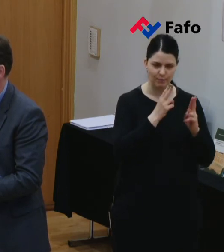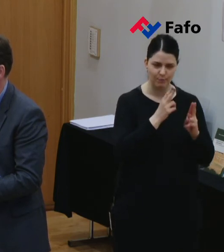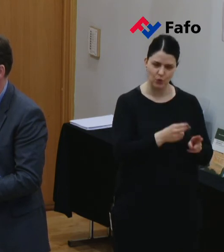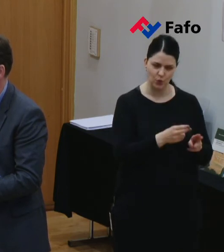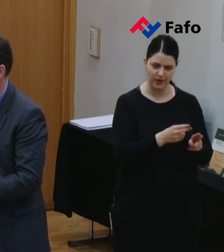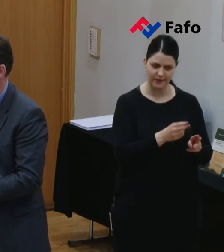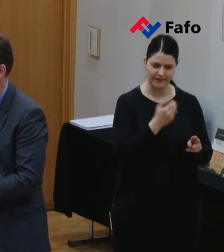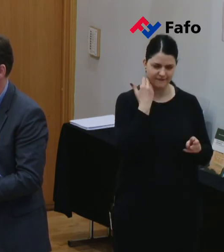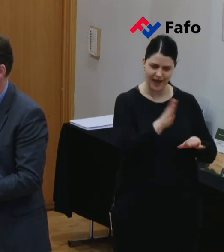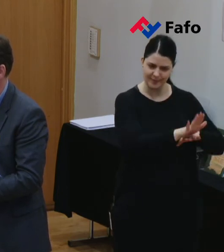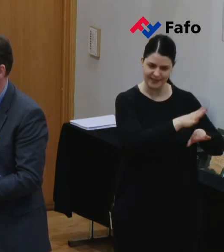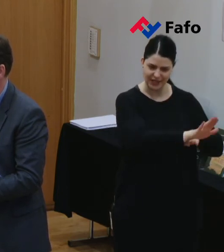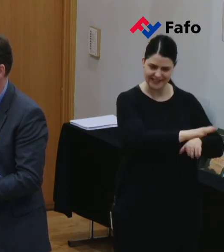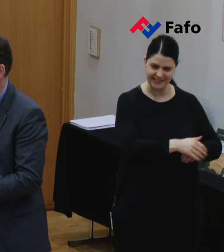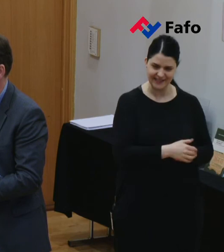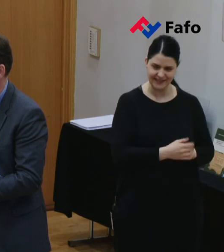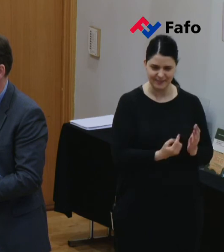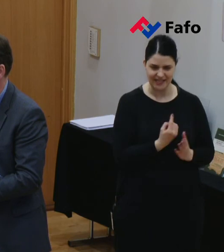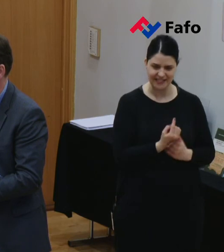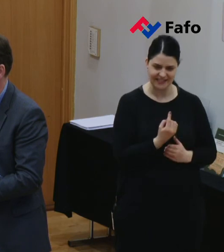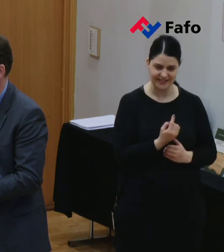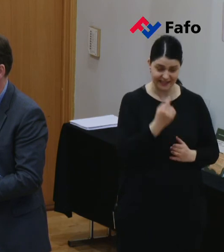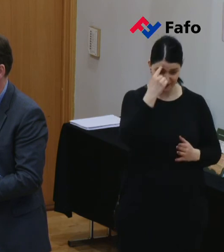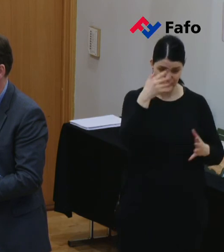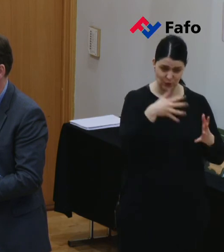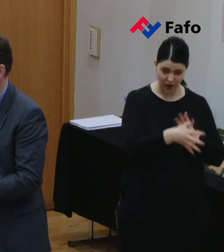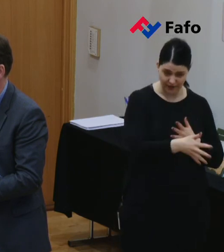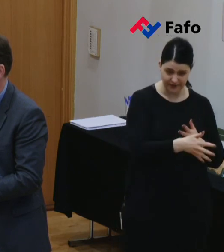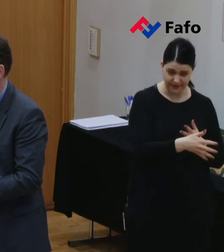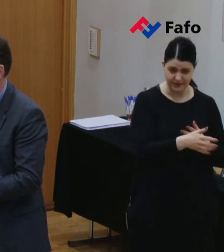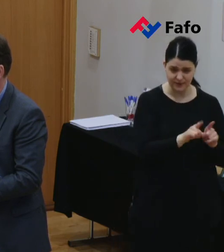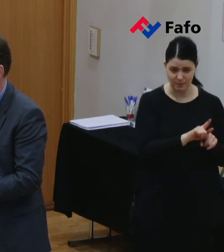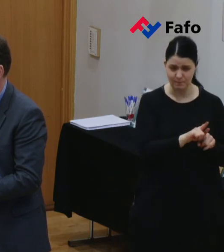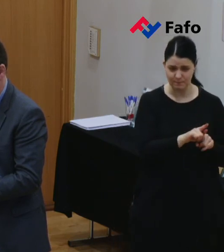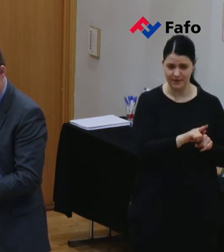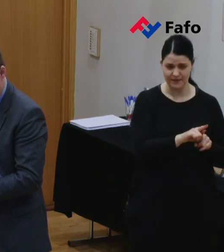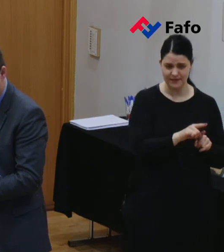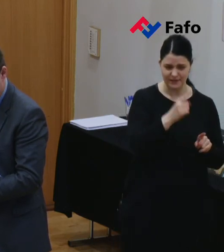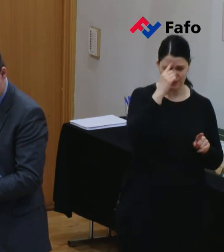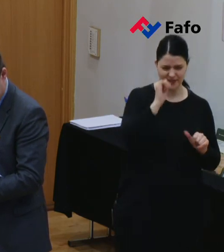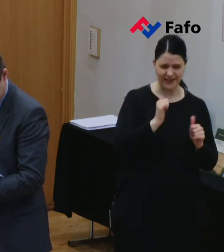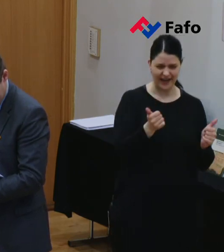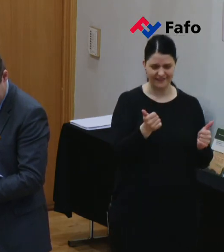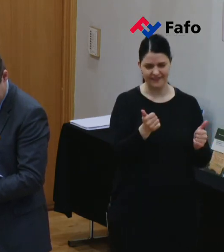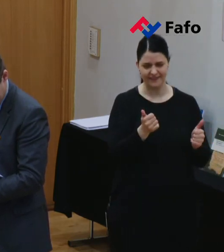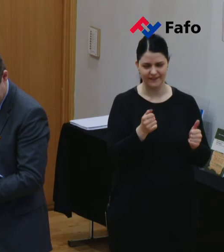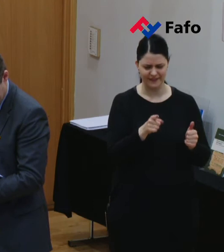spesialisten? Jeg synes det var en psykiater som sa det godt at den rene